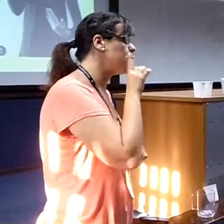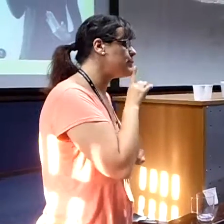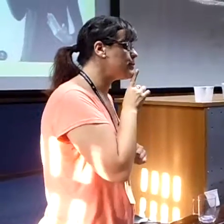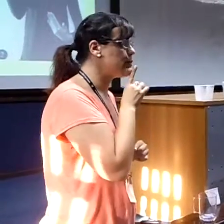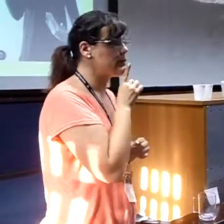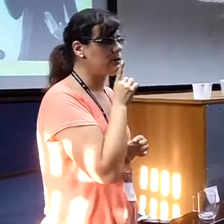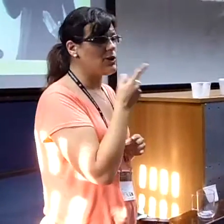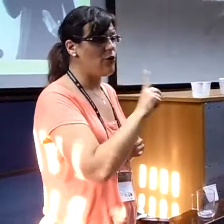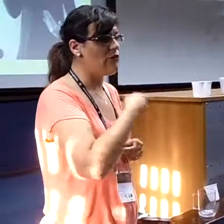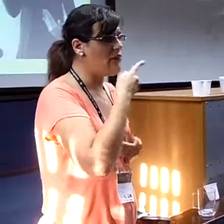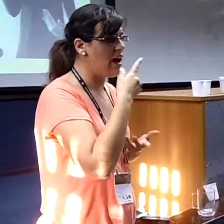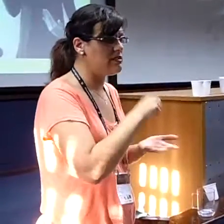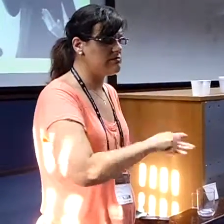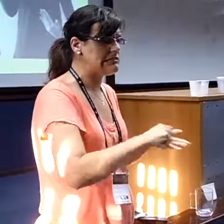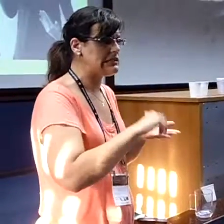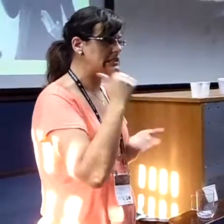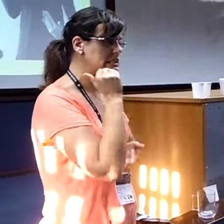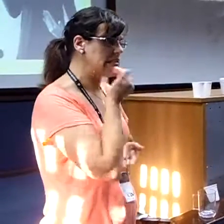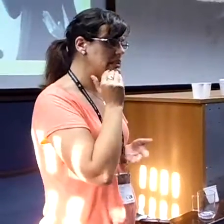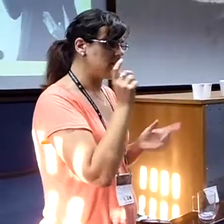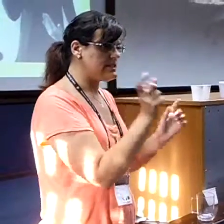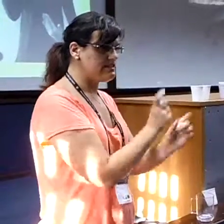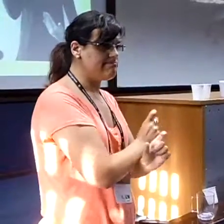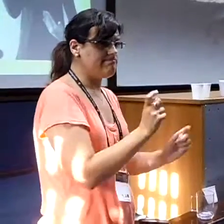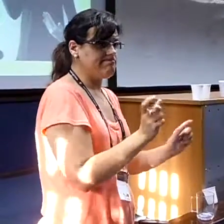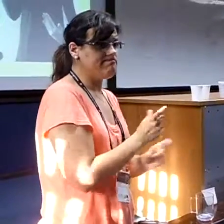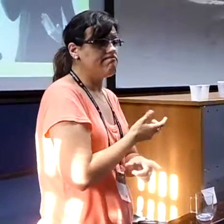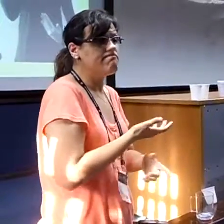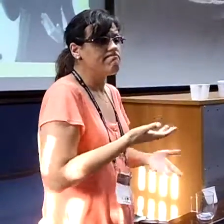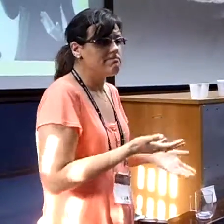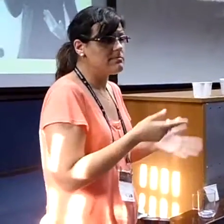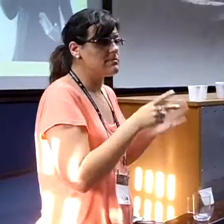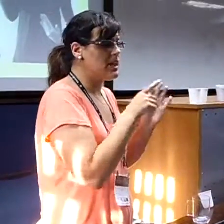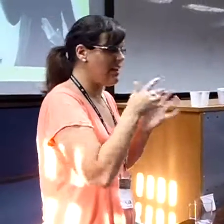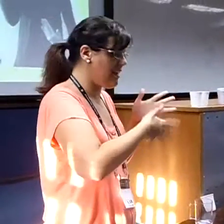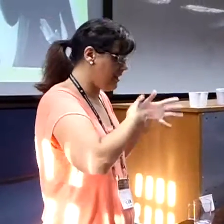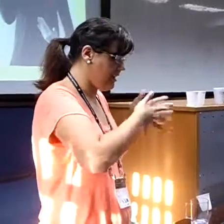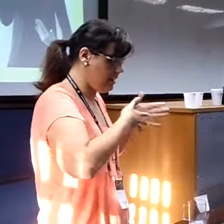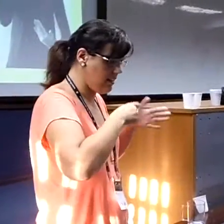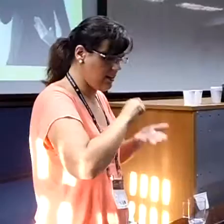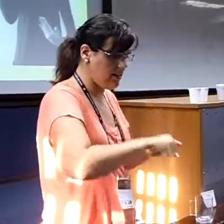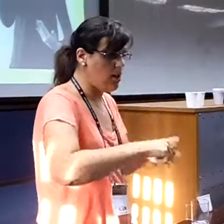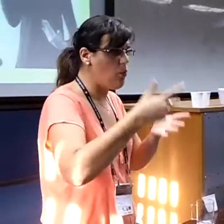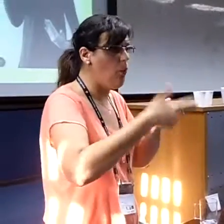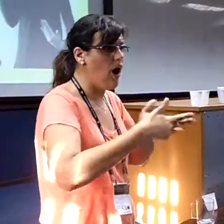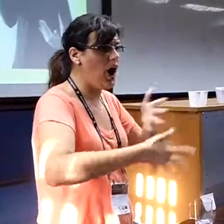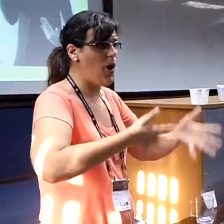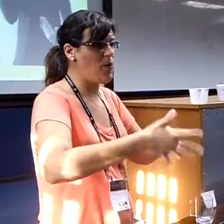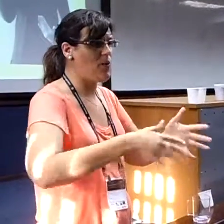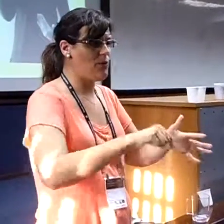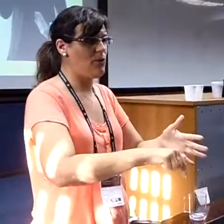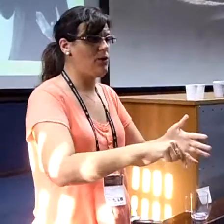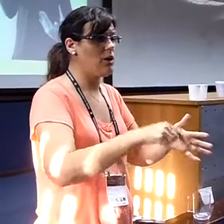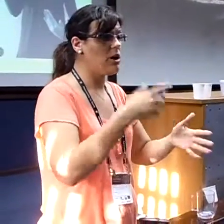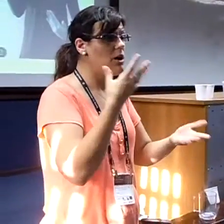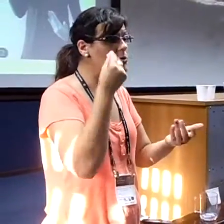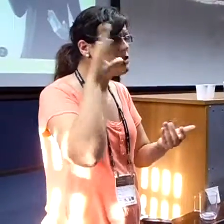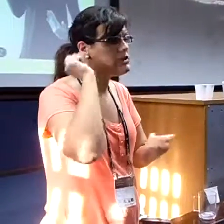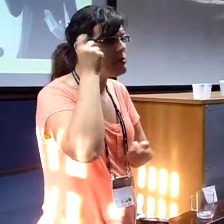assim, outros surdos já escrevem com um pouco de defeito, né, com a estrutura diferenciada, com a estrutura da